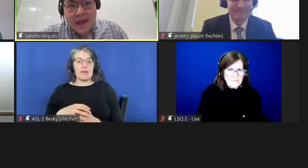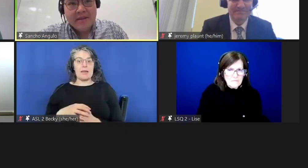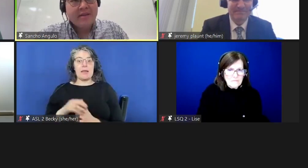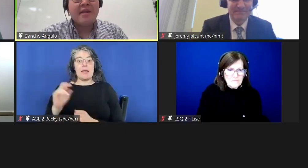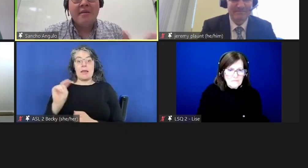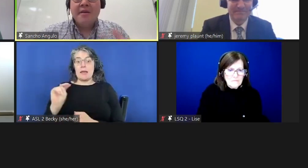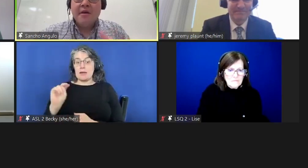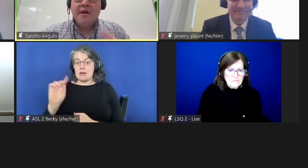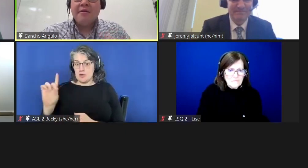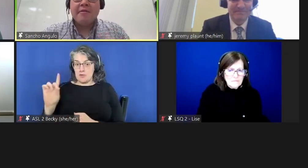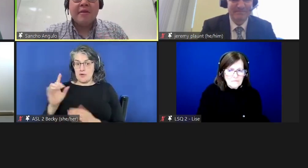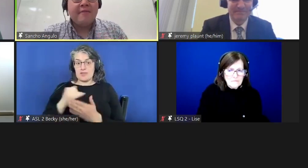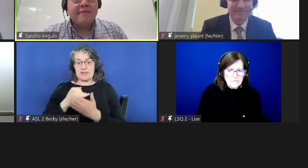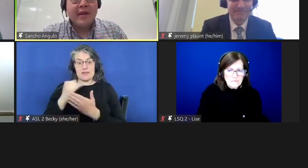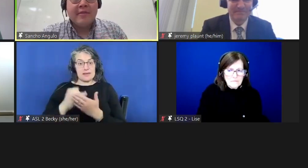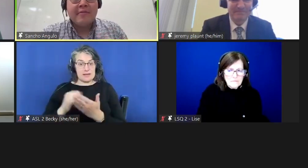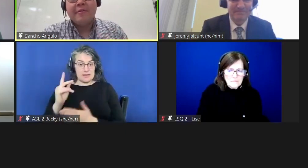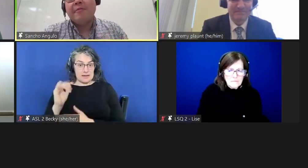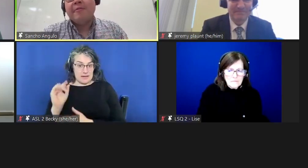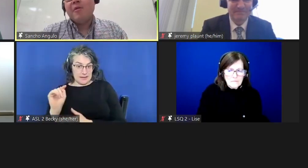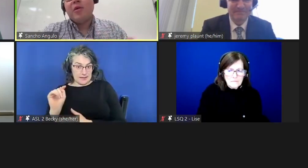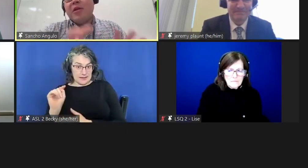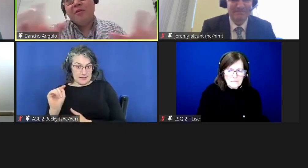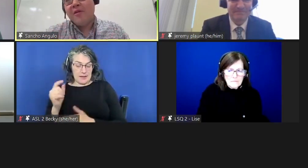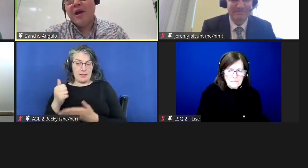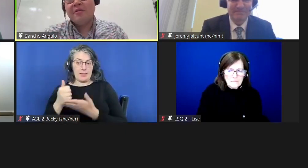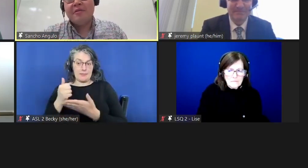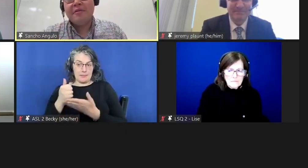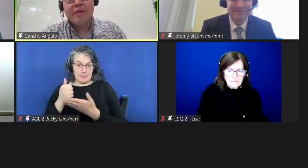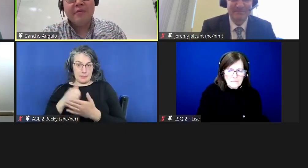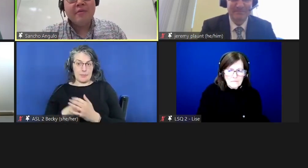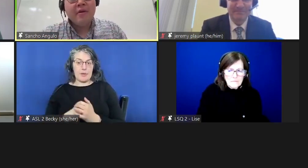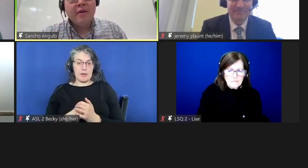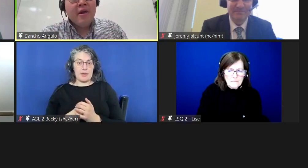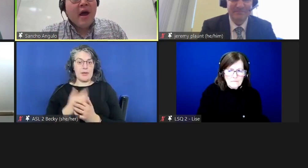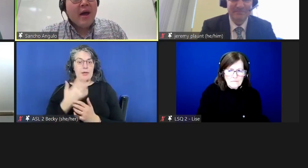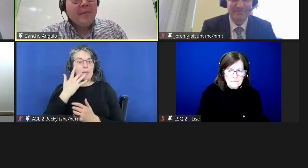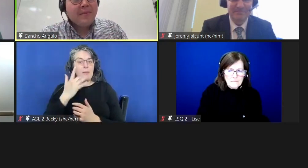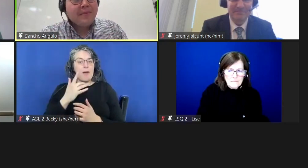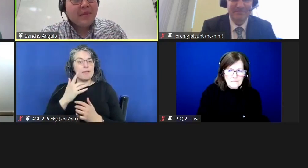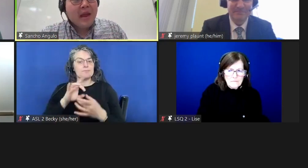design kit that also can feed into what sort of colors you use.